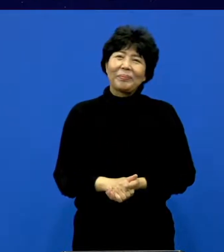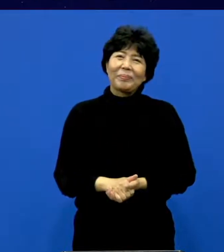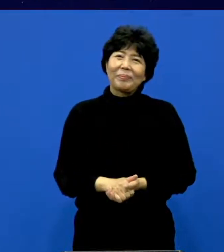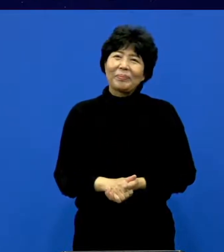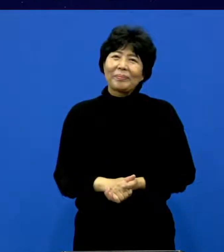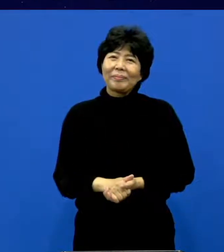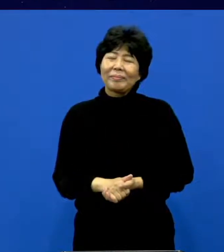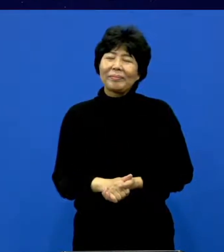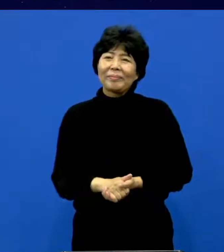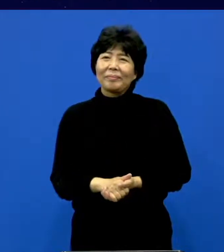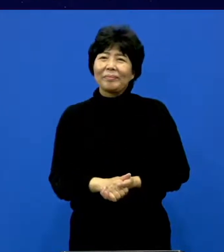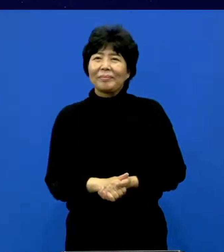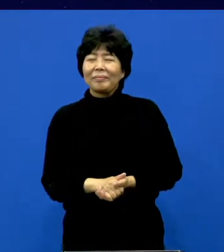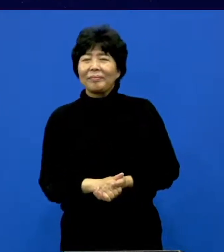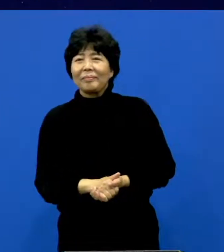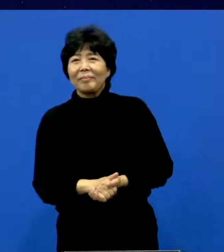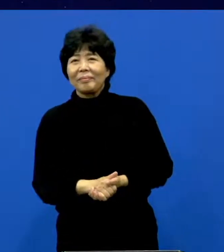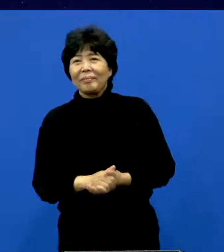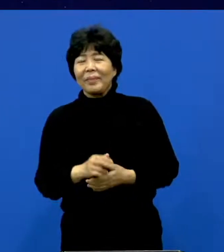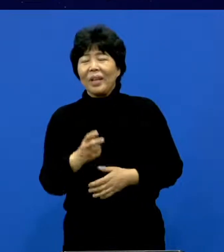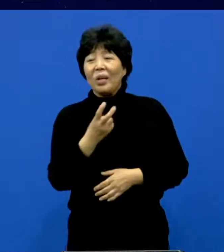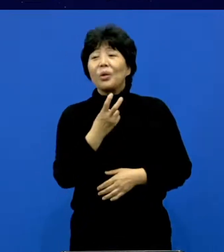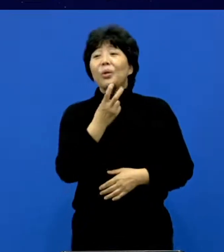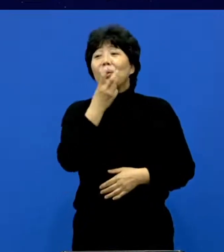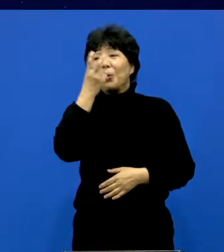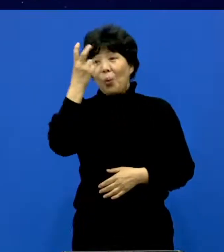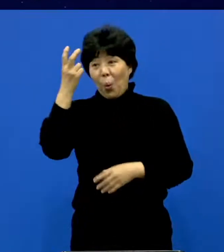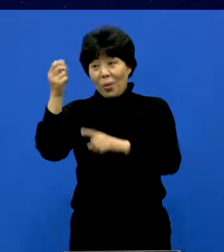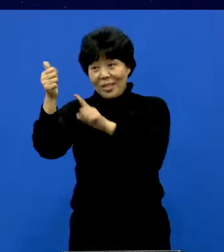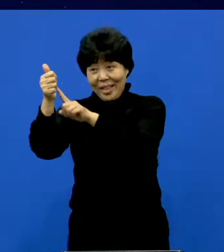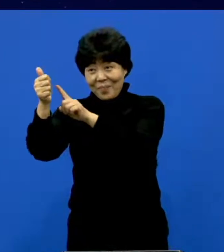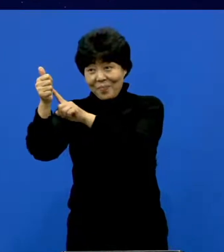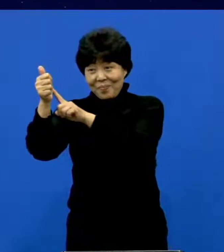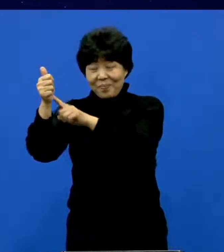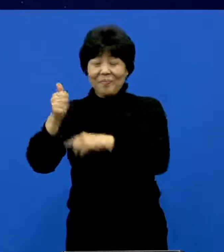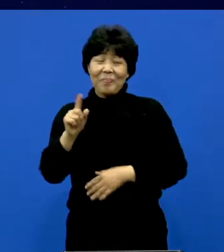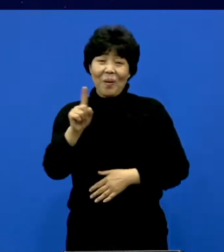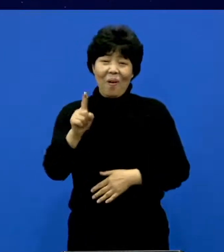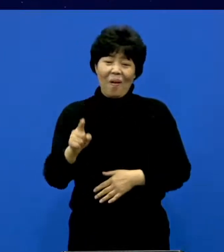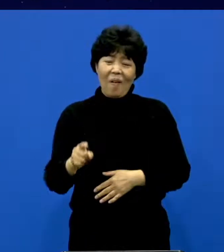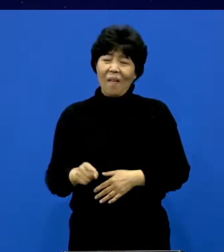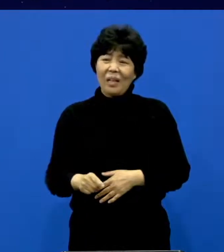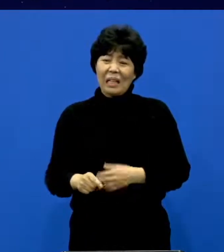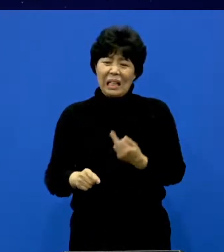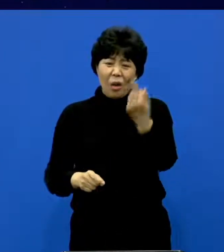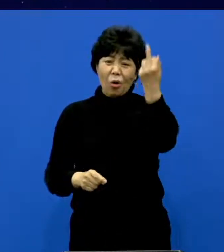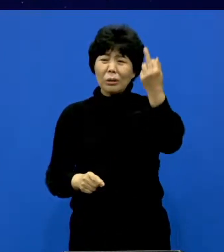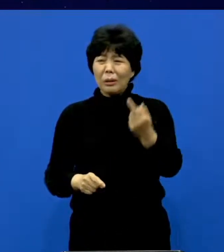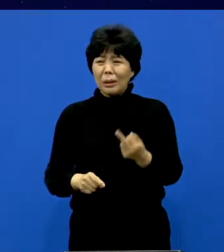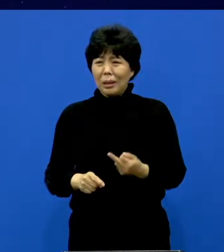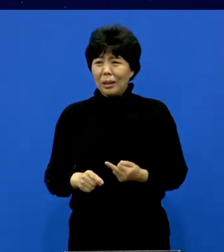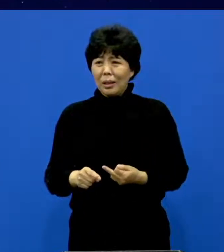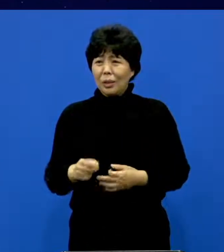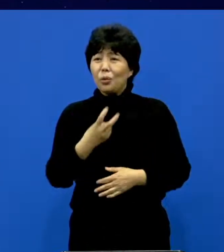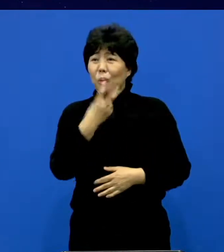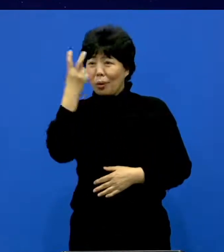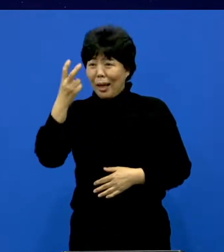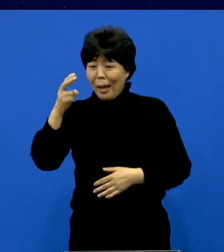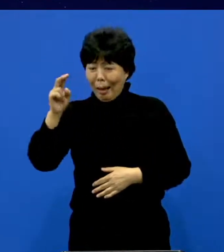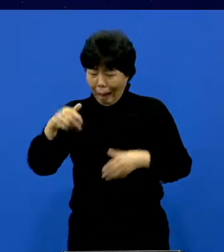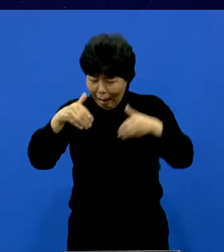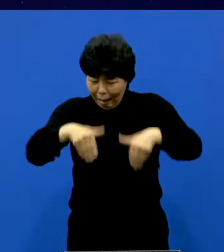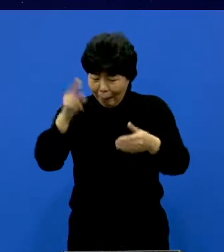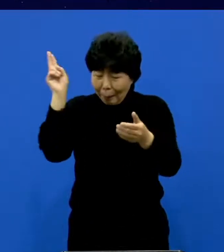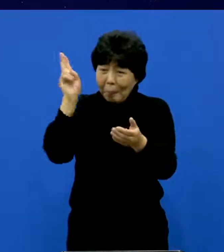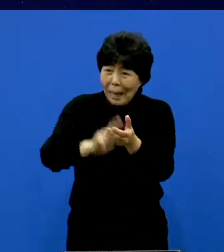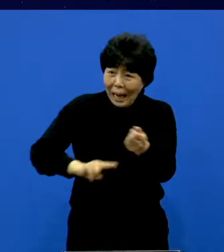이런 구약의 요셉은 은혜의 원리를 알고 있었던 사람들, 그런 형들의 교묘한 속임수에 어린 나이에 애굽의 종으로 팔려갔습니다.